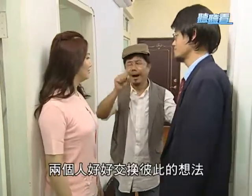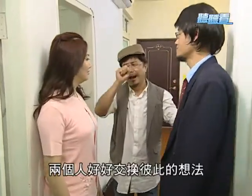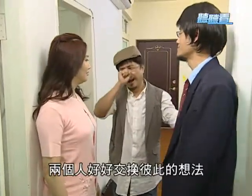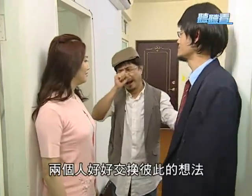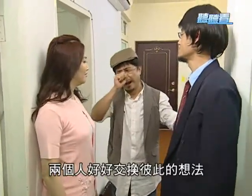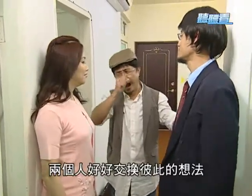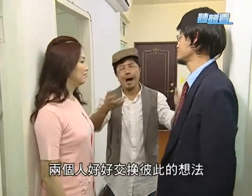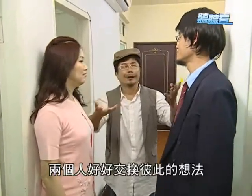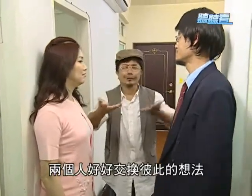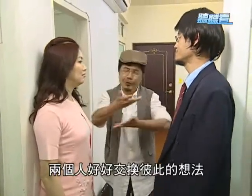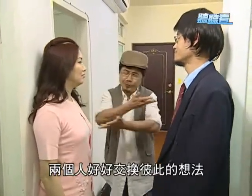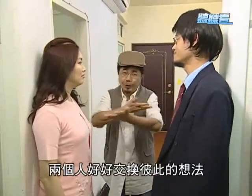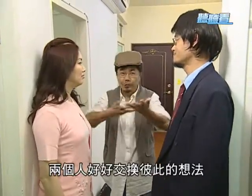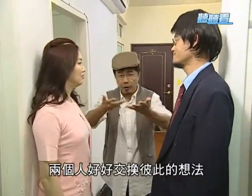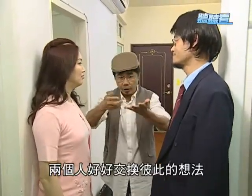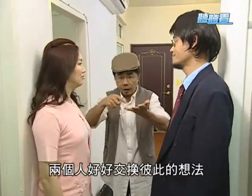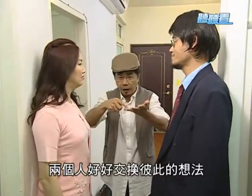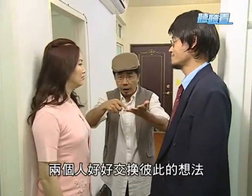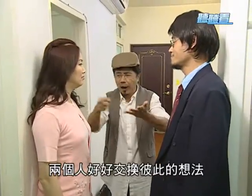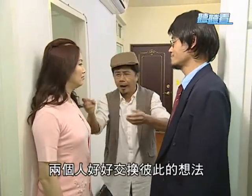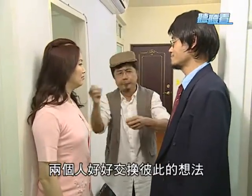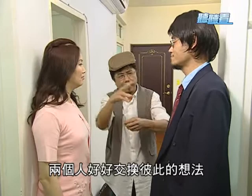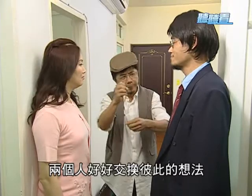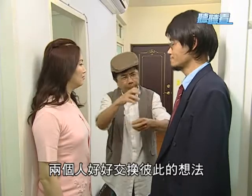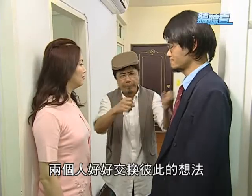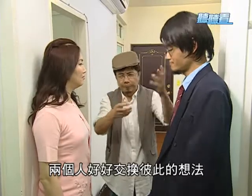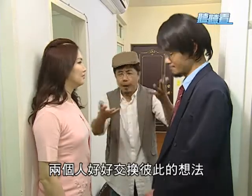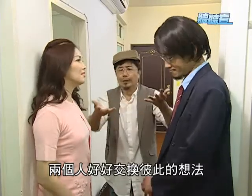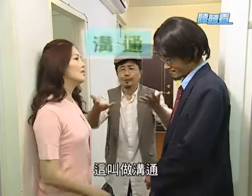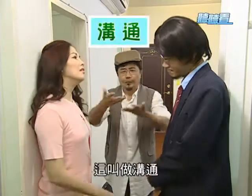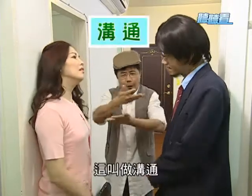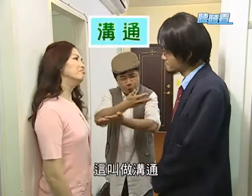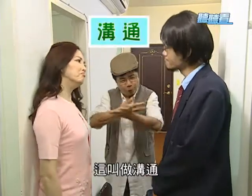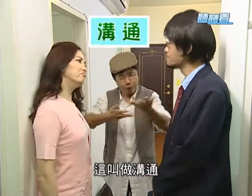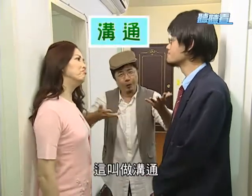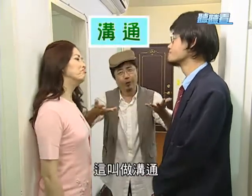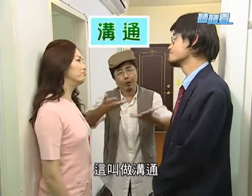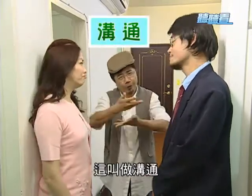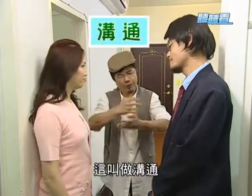两个人呢，好好交换彼此的想法，这叫做沟通。